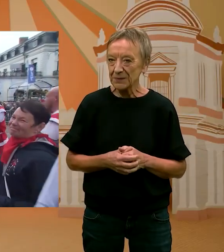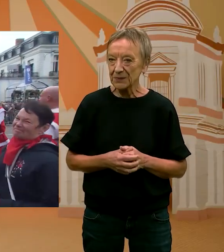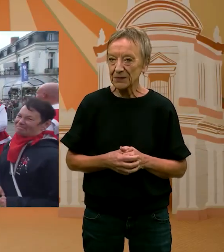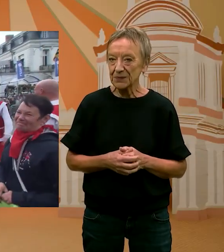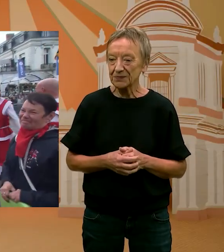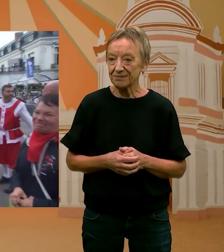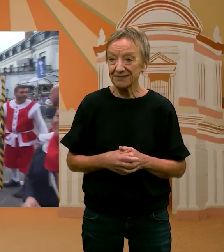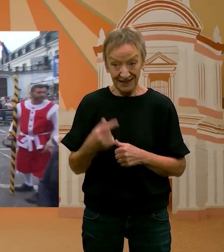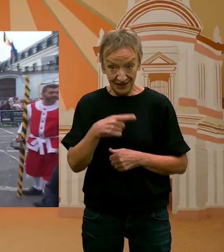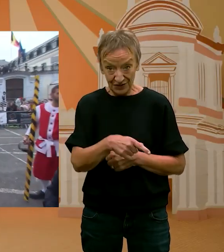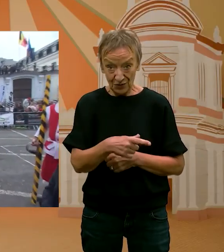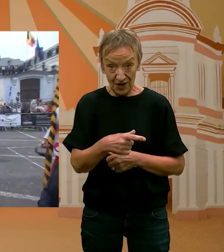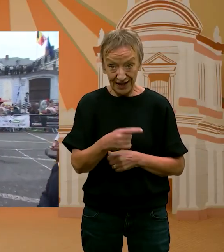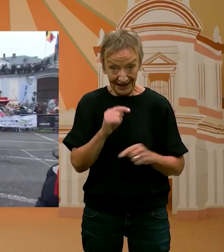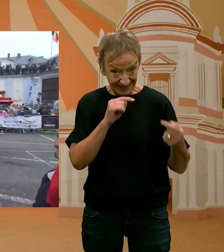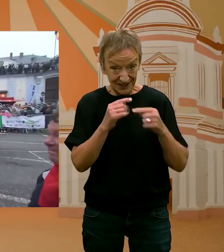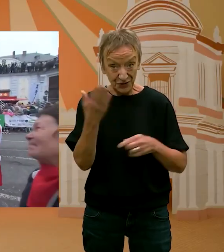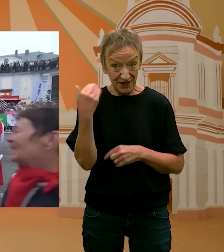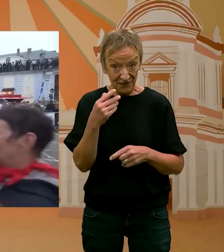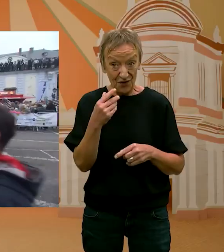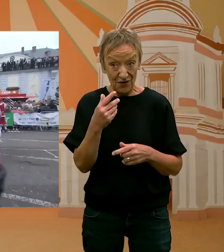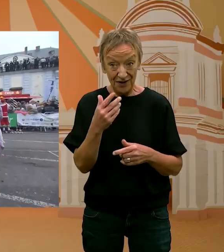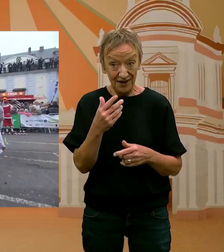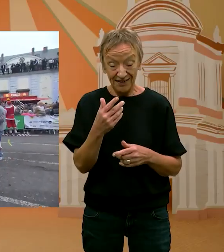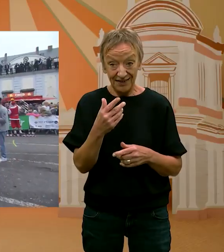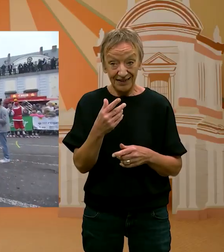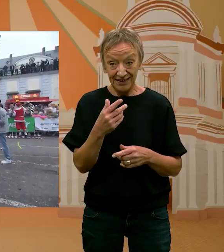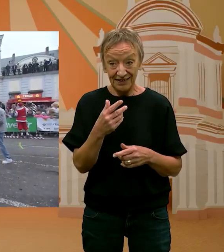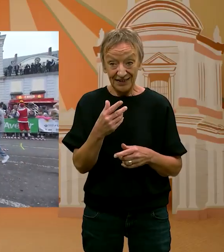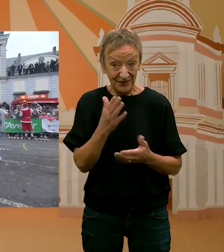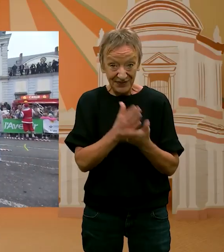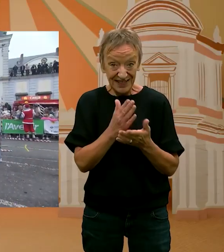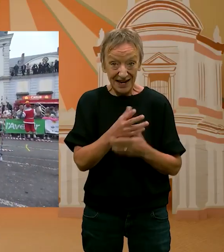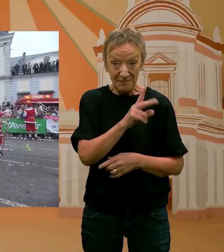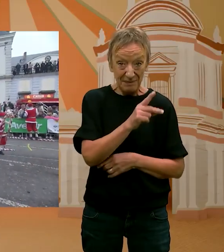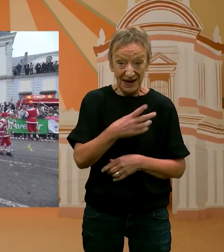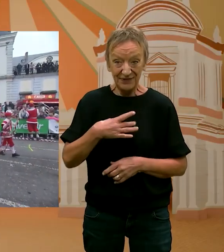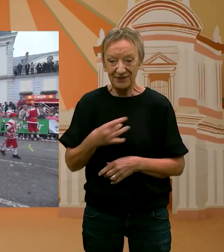rêvé. Vous en discutiez d'une finale père et fils. Mais en fait, moi j'ai déjà eu la chance de terminer contre mon papa à les chasses d'or.